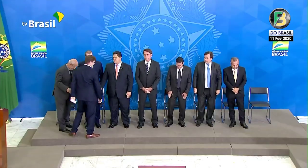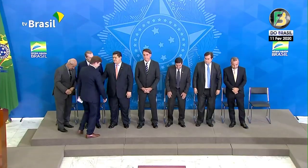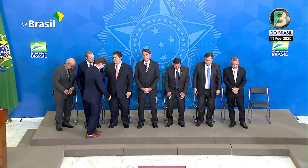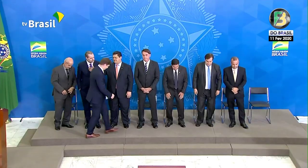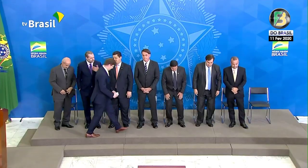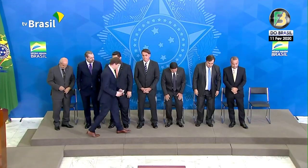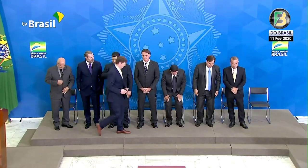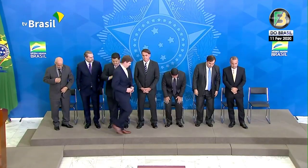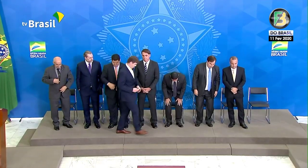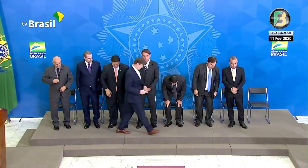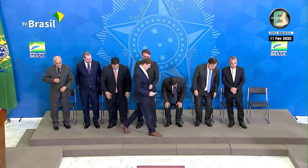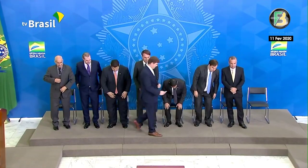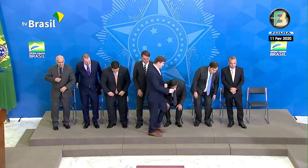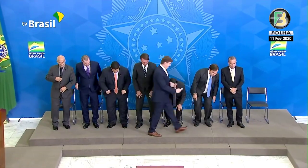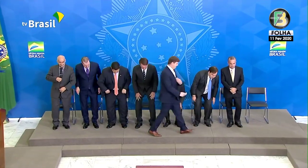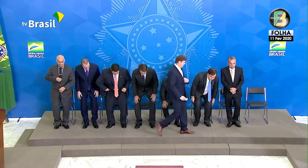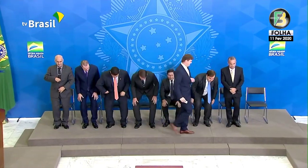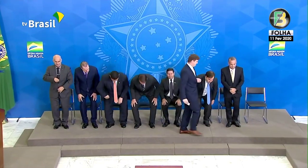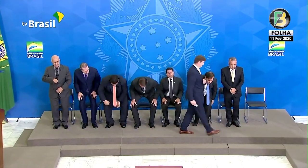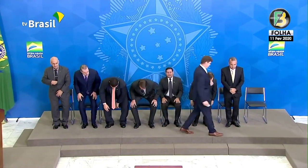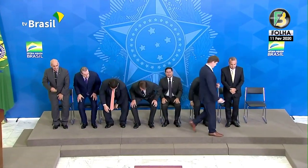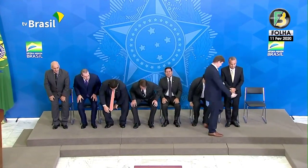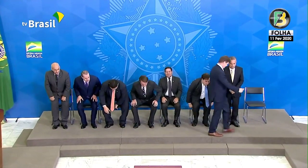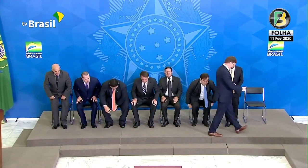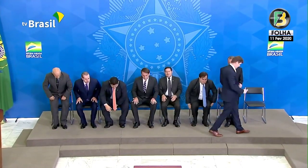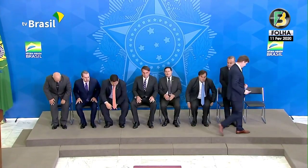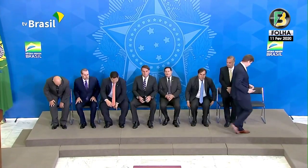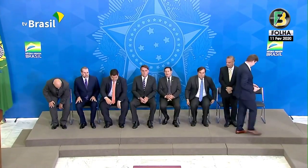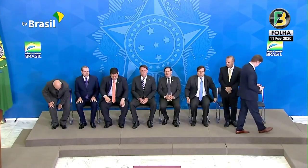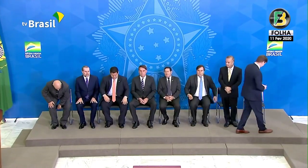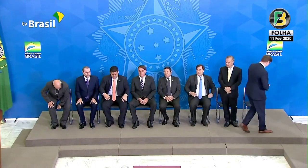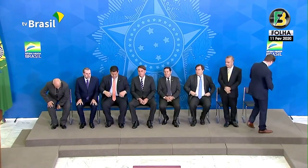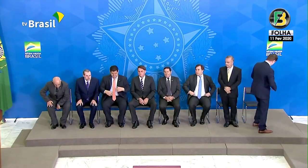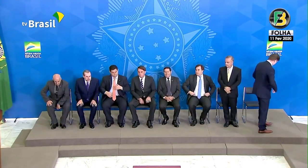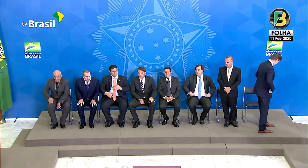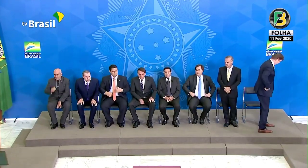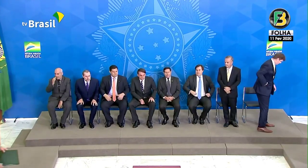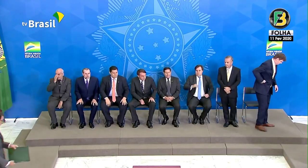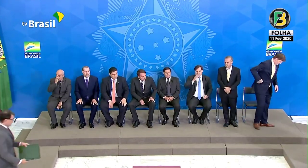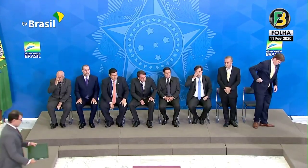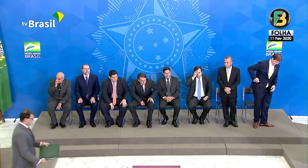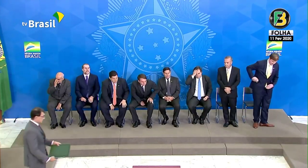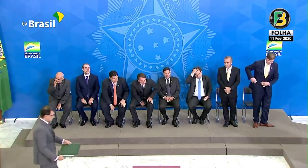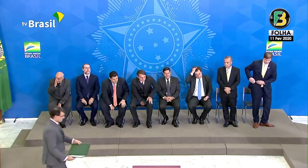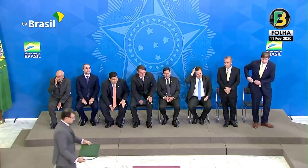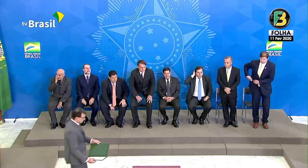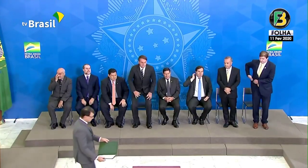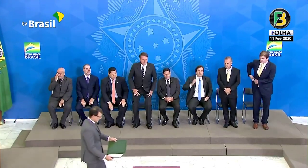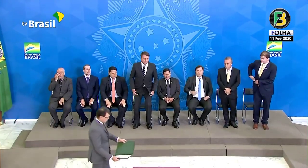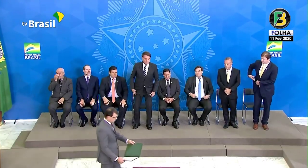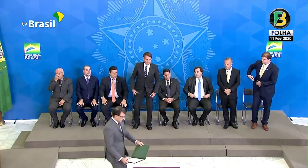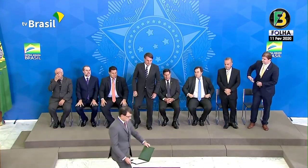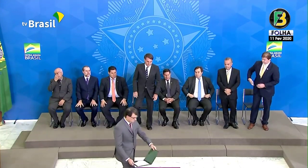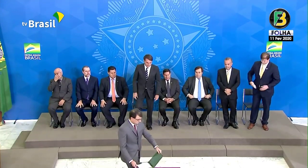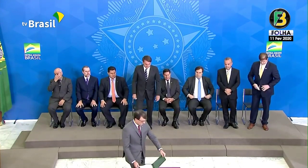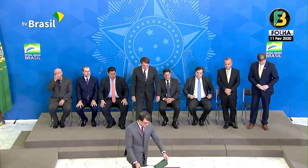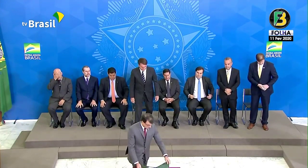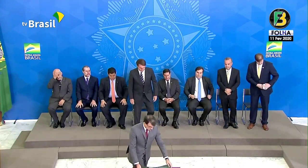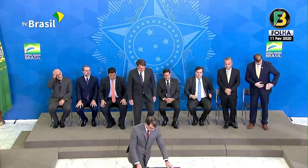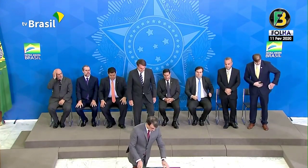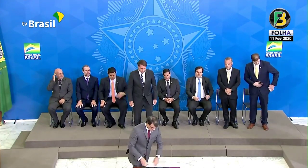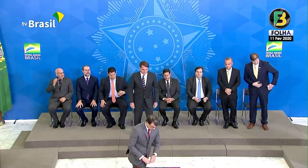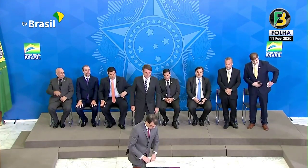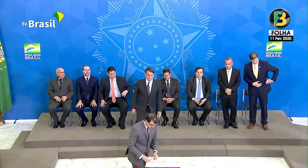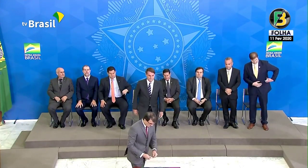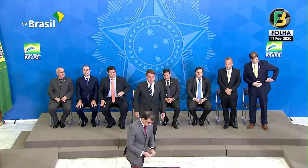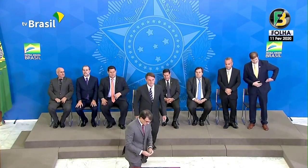Nesse momento, o presidente da República assina o termo que dá posse ao senhor Rogério Marinho no cargo de Ministro